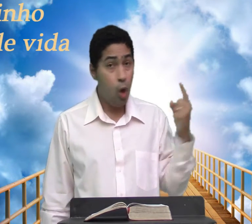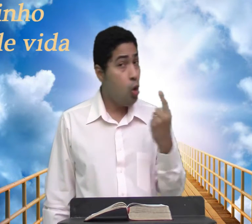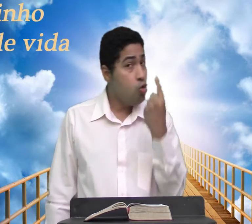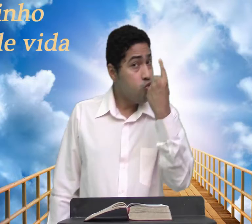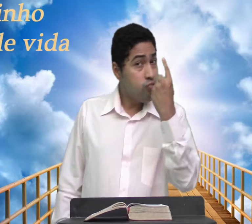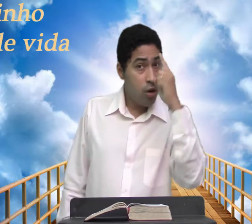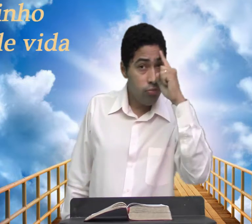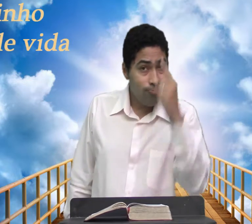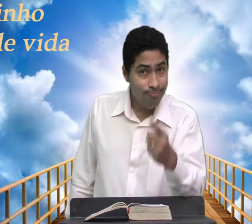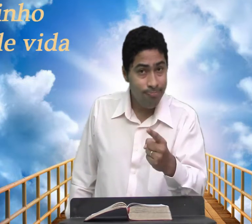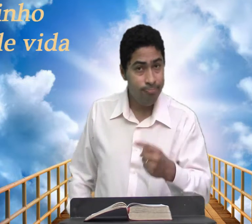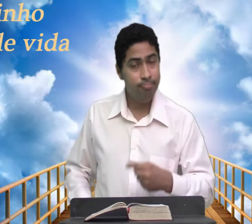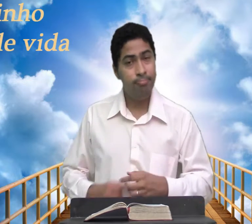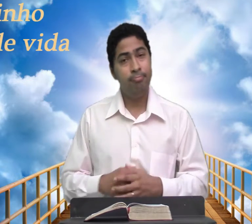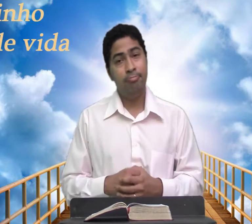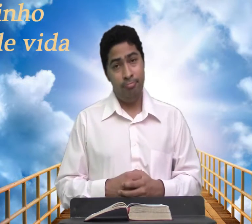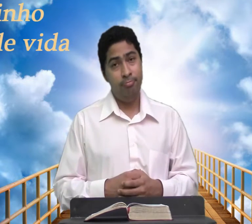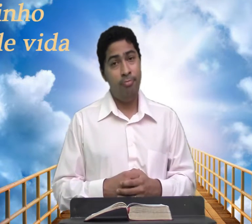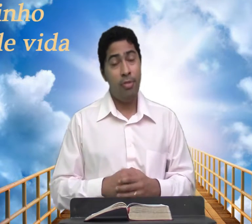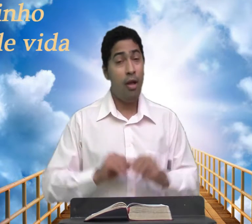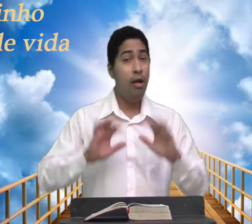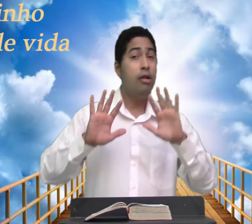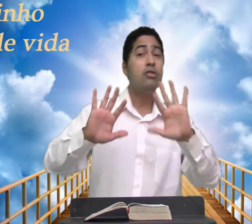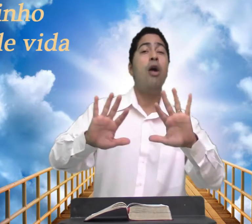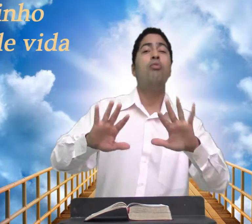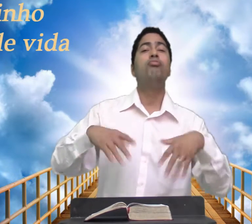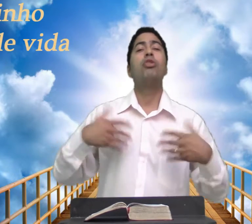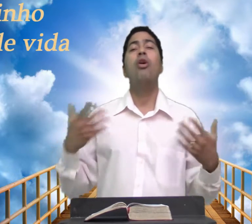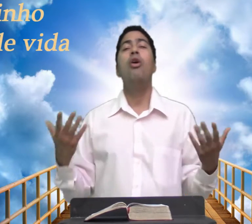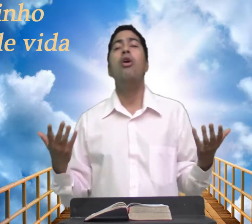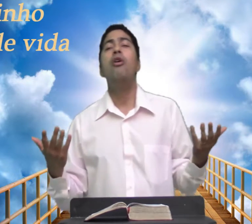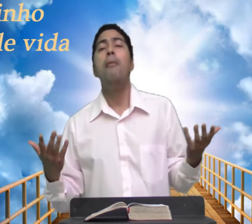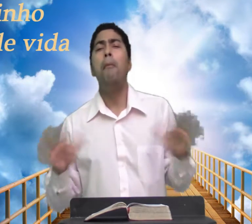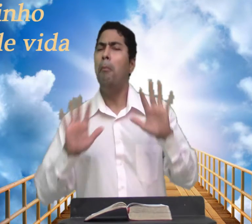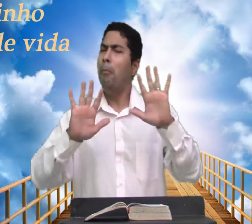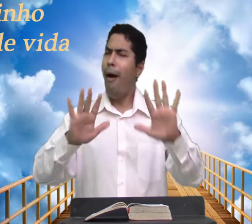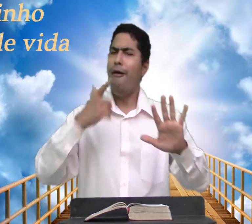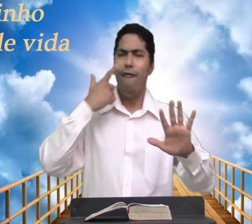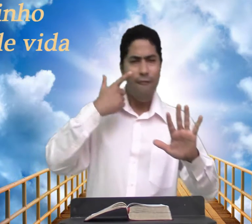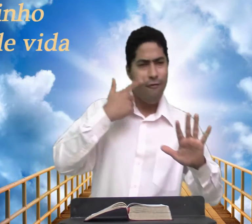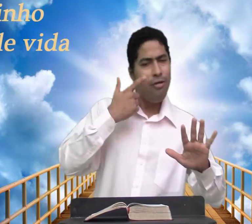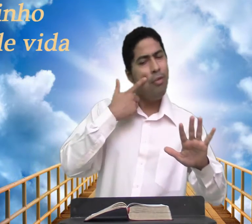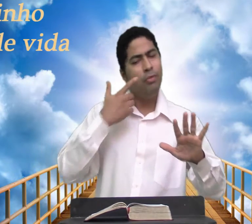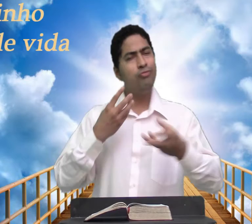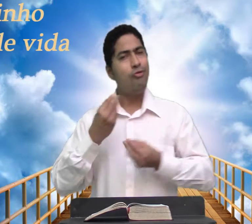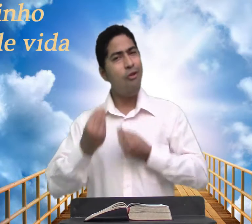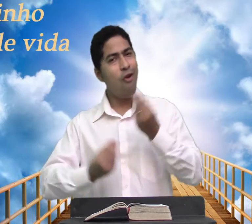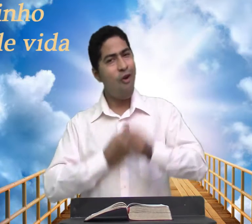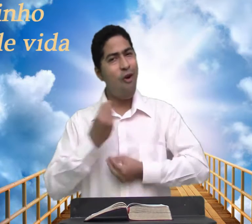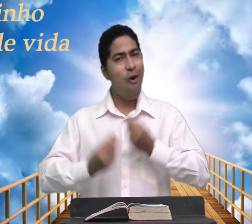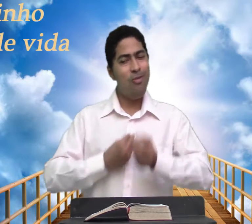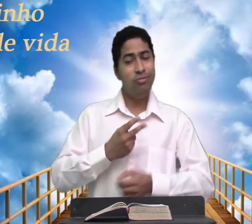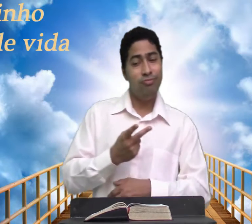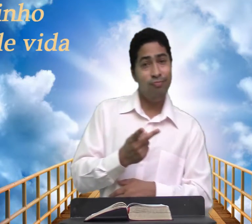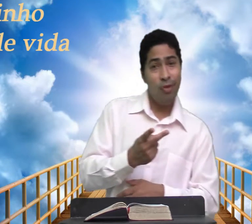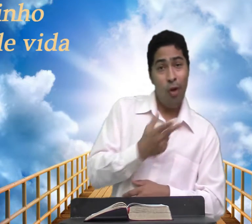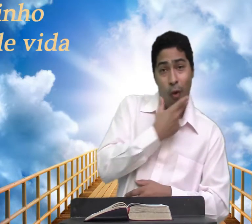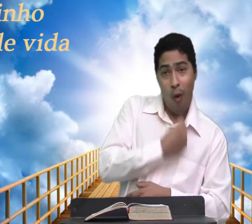Então foi uma ordem simples e apenas uma. E hoje nós vamos ver como